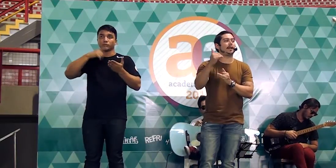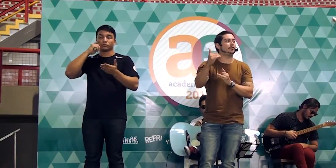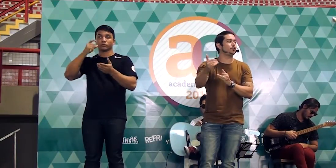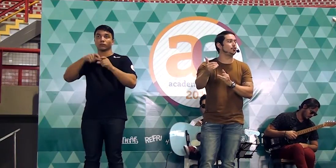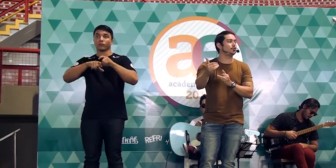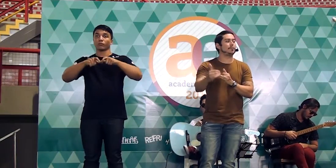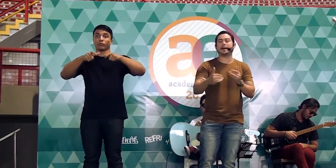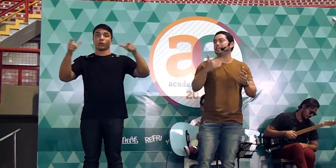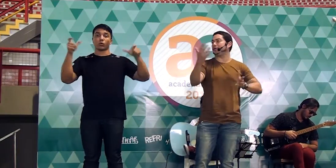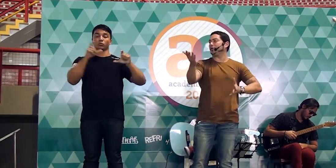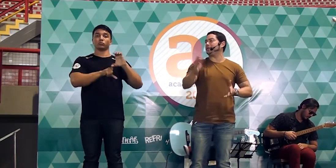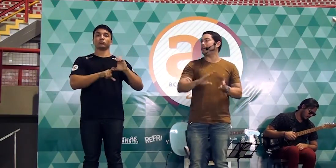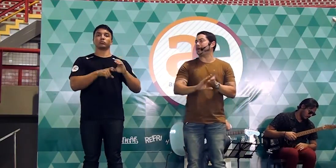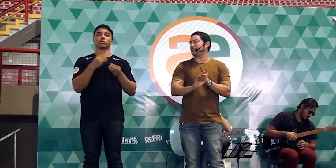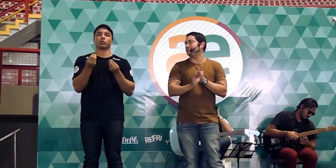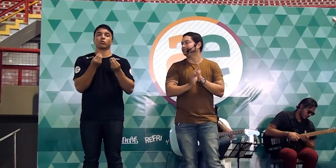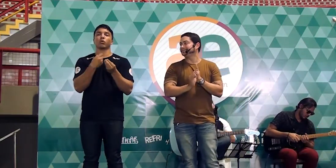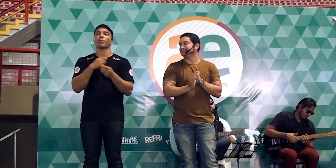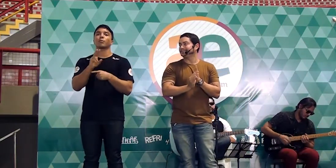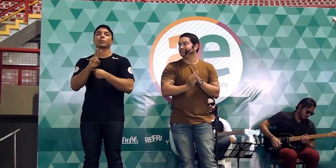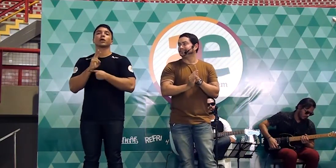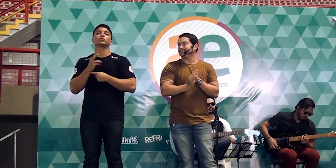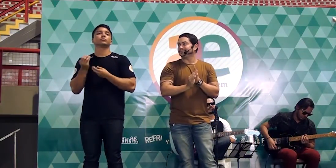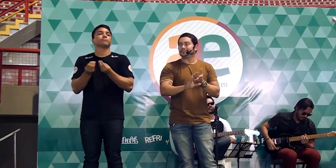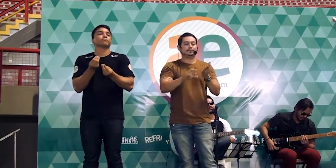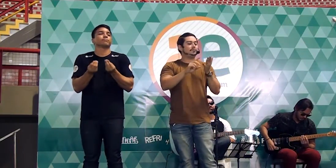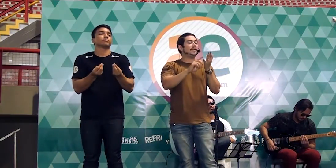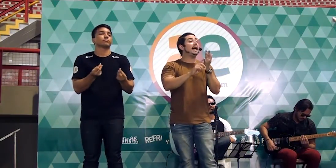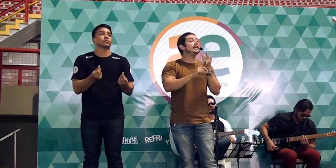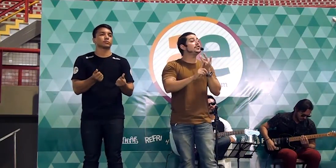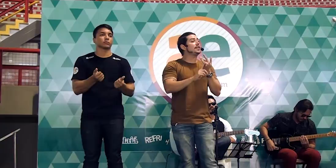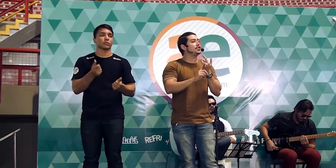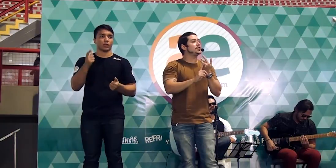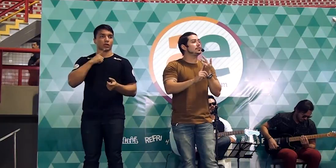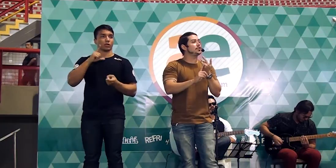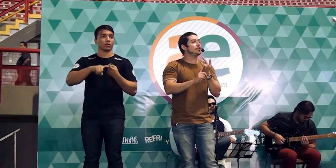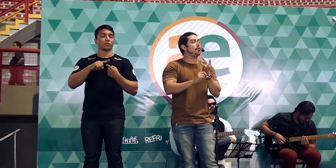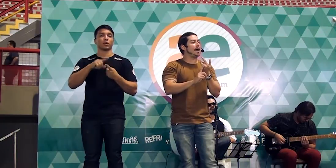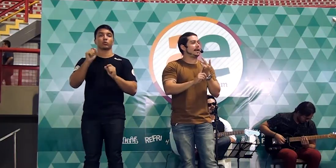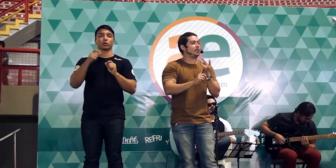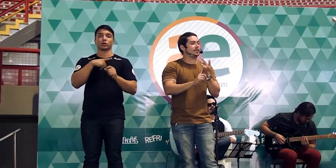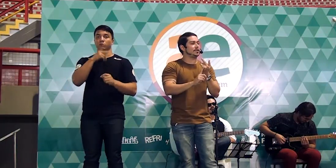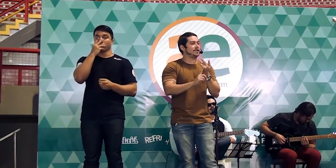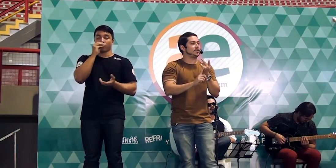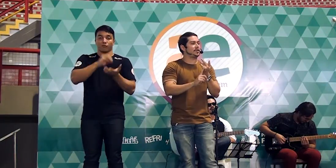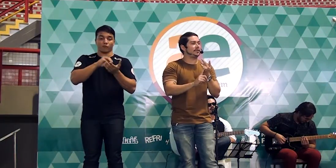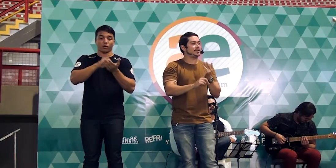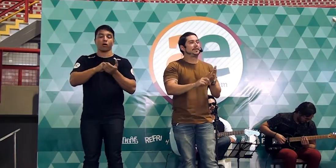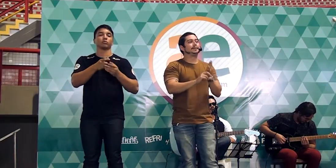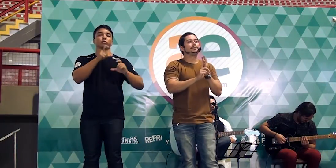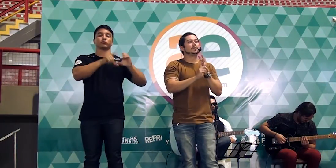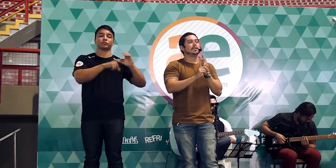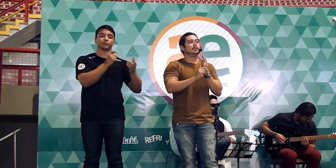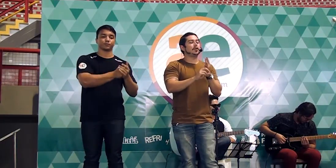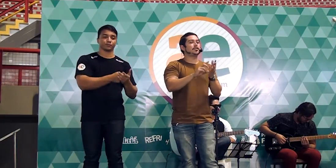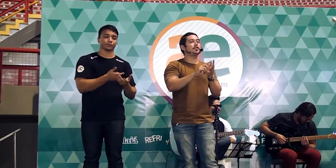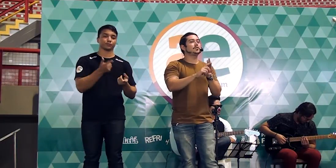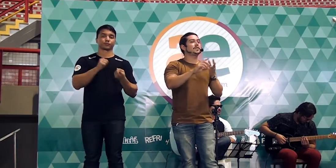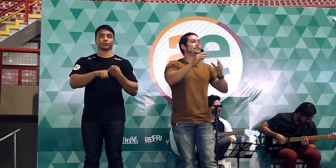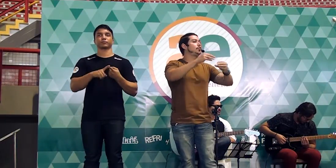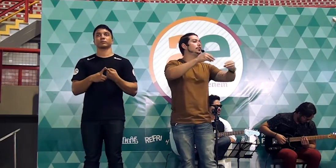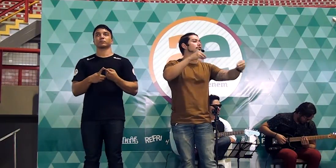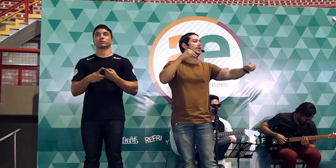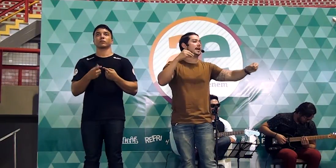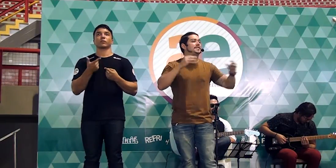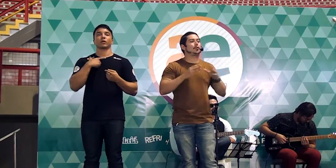mundo, correndo juros, como é que pega um novo empréstimo? Além de que a gente não tinha como arcar com as nossas dívidas. Nós